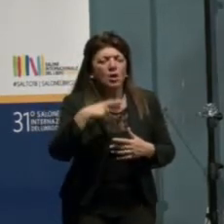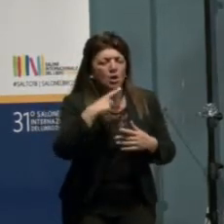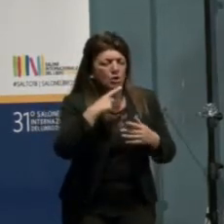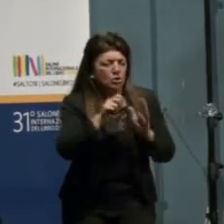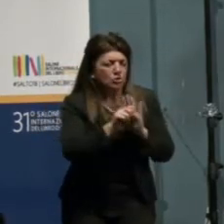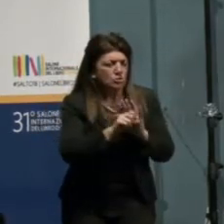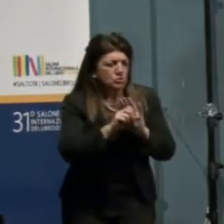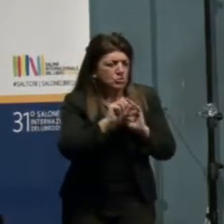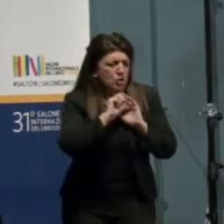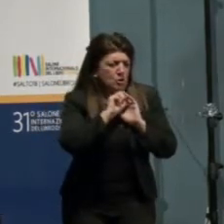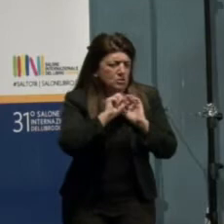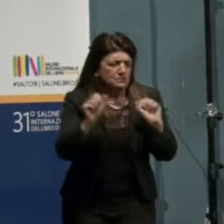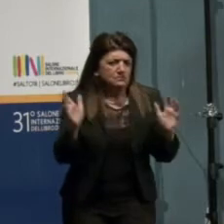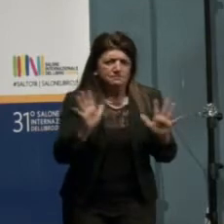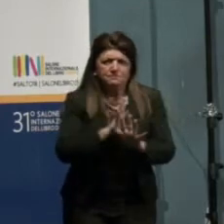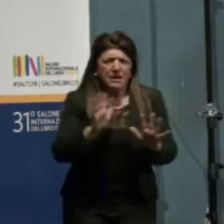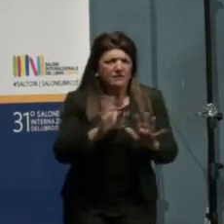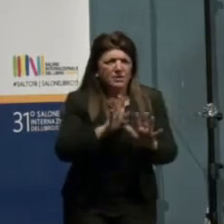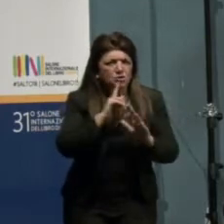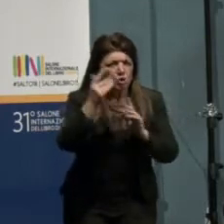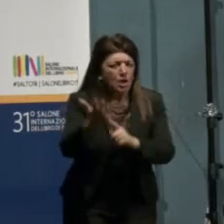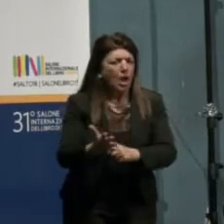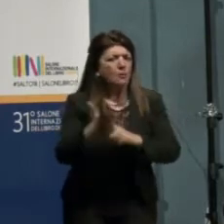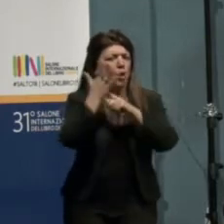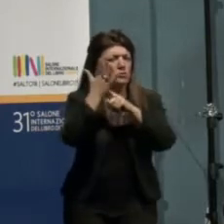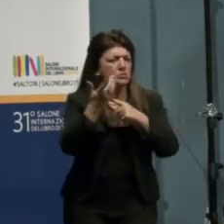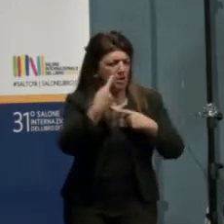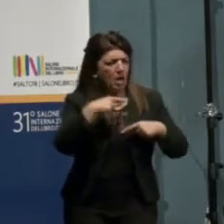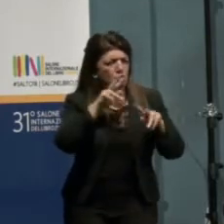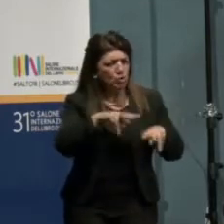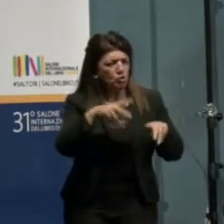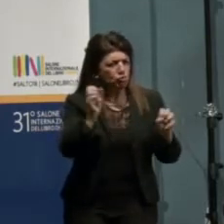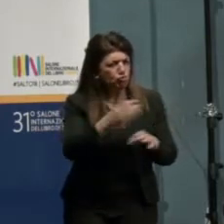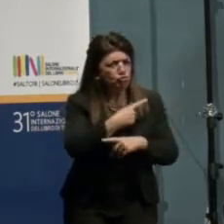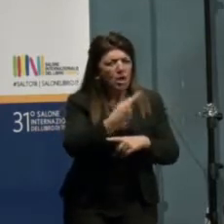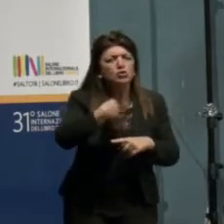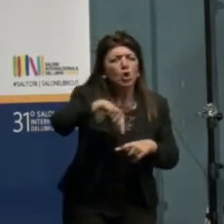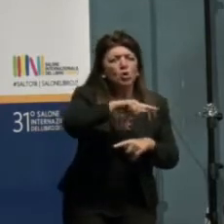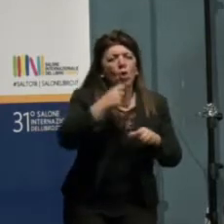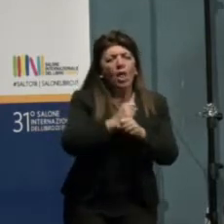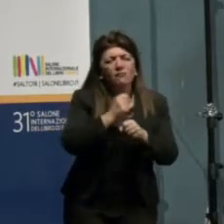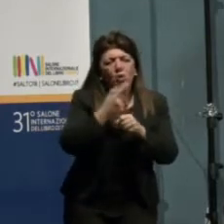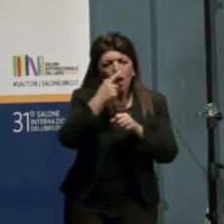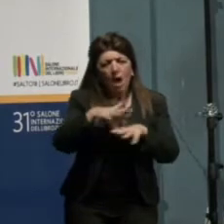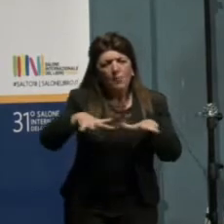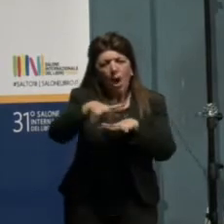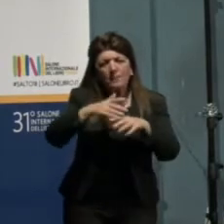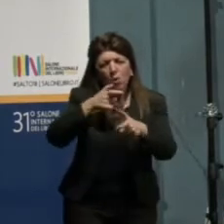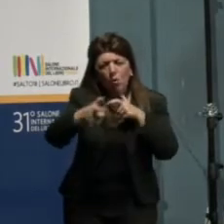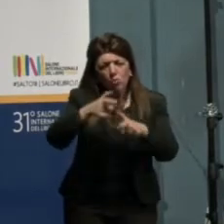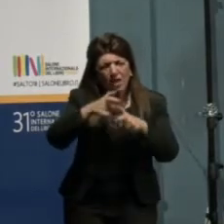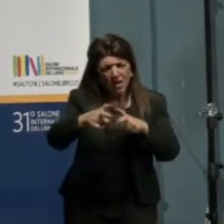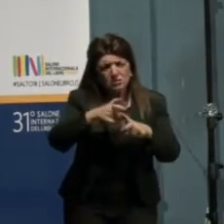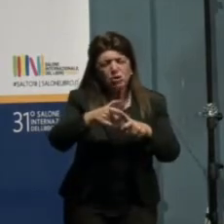gianni ci ha mostrato ce n'è anche una preziosa preziosa per tutti noi che lavoriamo nel campo della comunicazione e quindi per tutti noi che